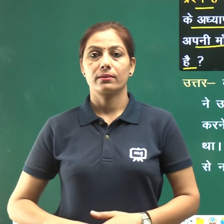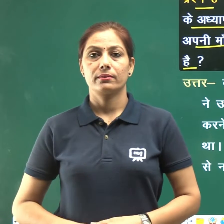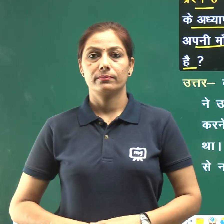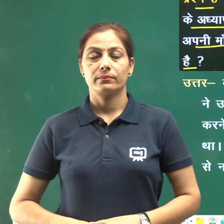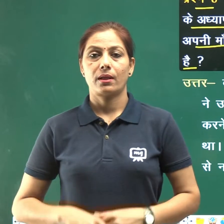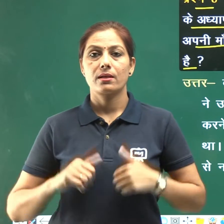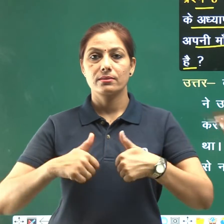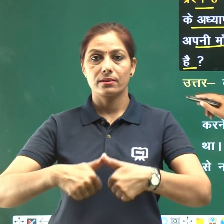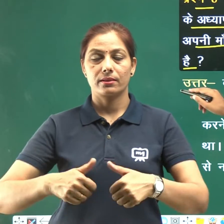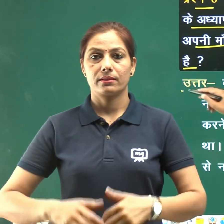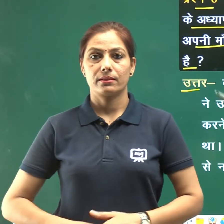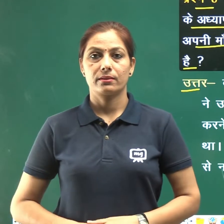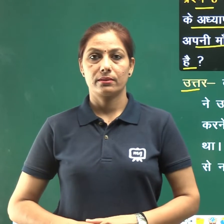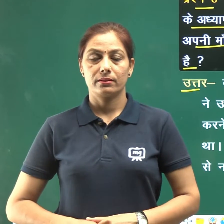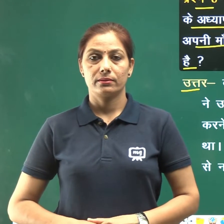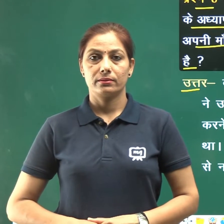उत्तर है,